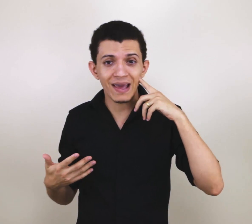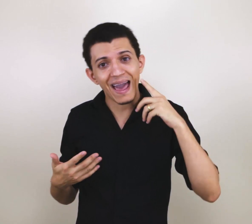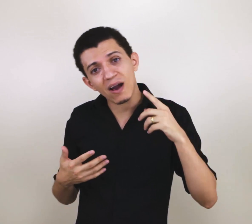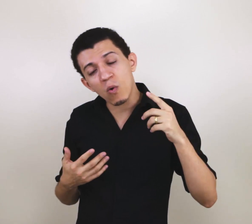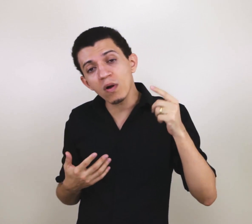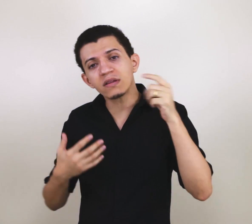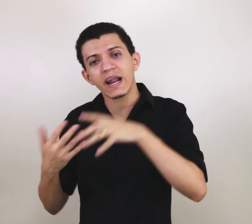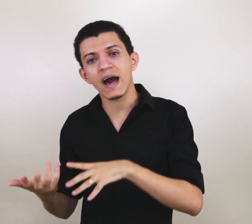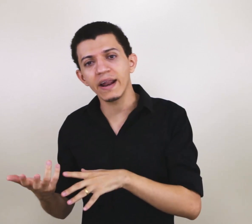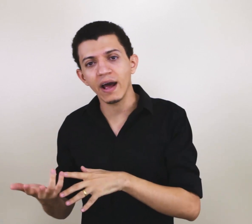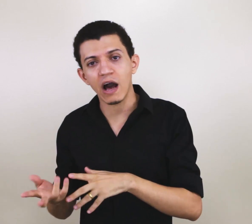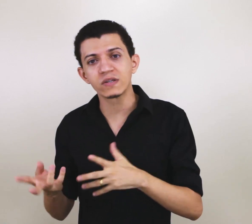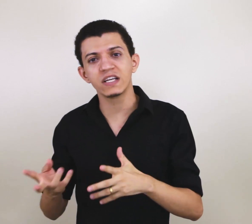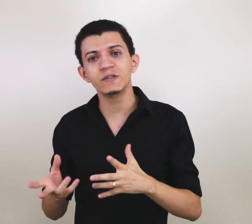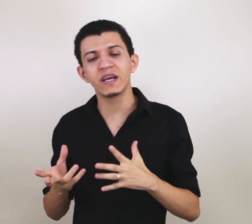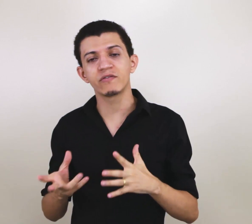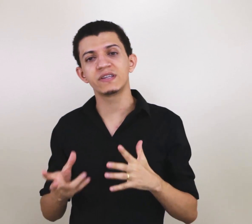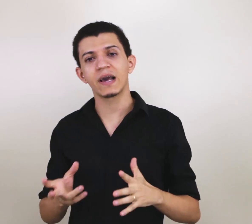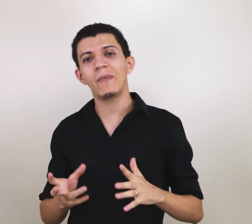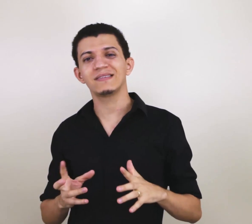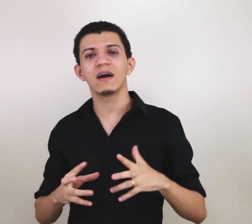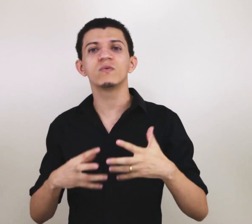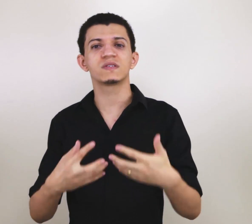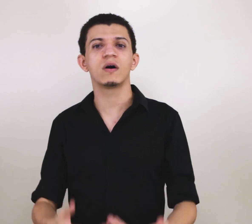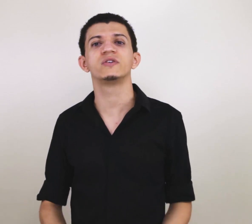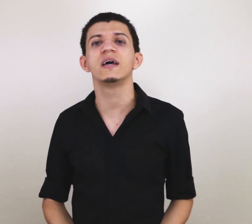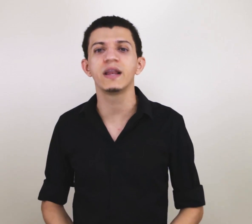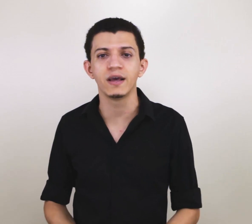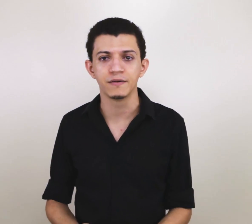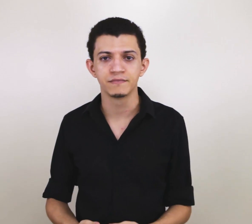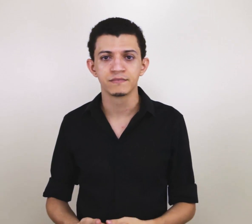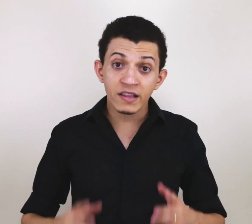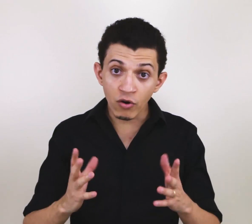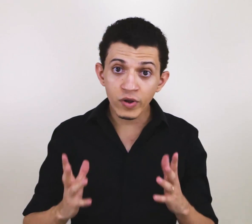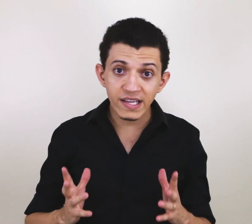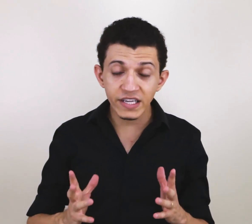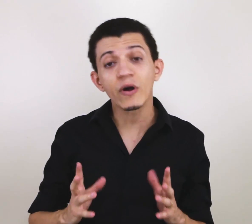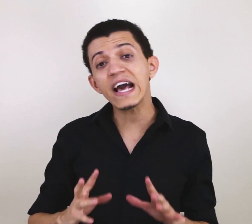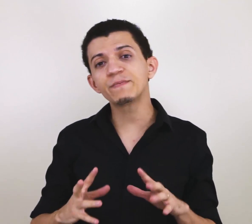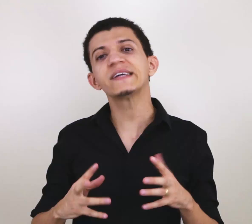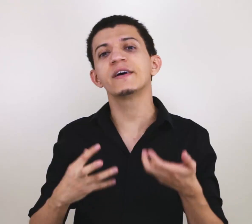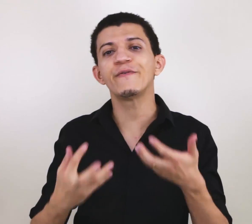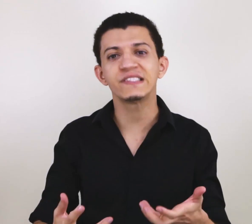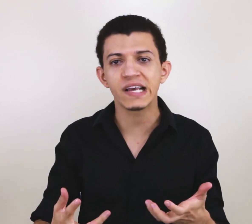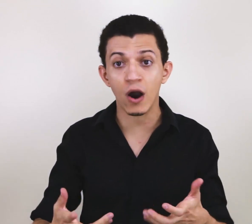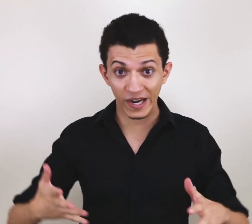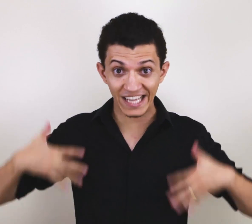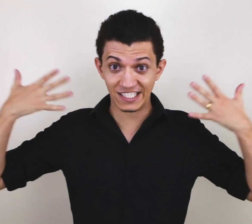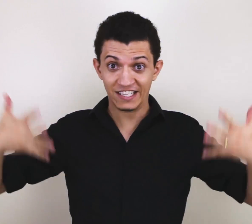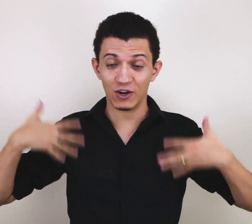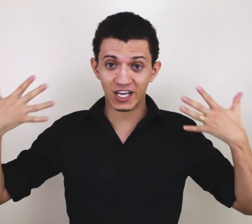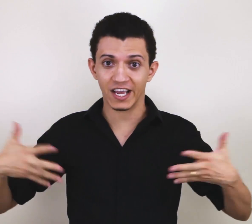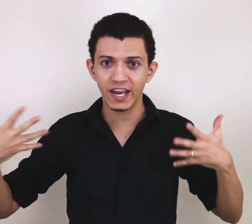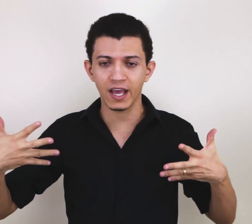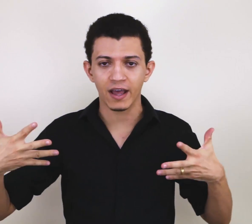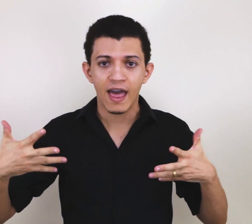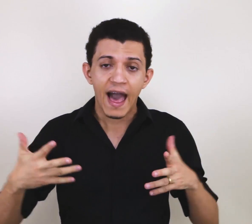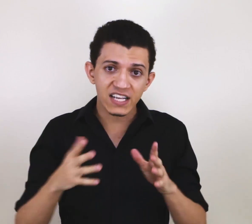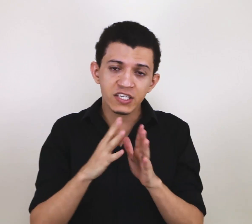é contrária ao sentimento que você quer passar com o sinal de alegria. Então, no quesito expressão facial, nesse sinal de alegria, a gente